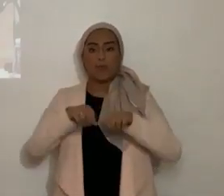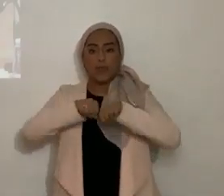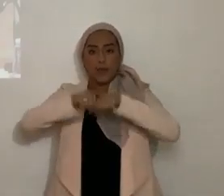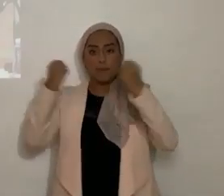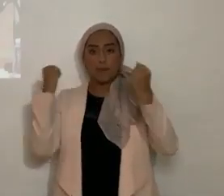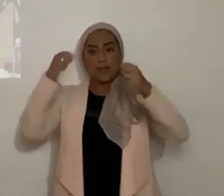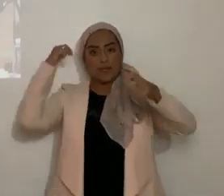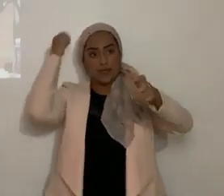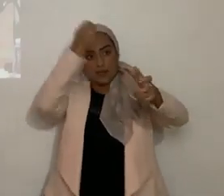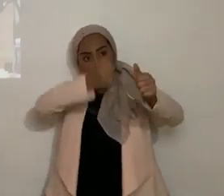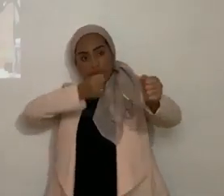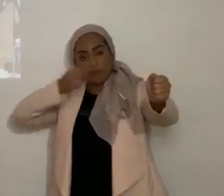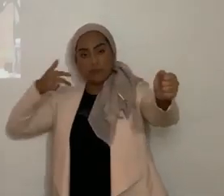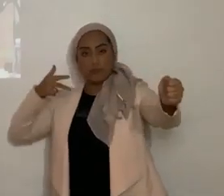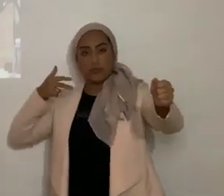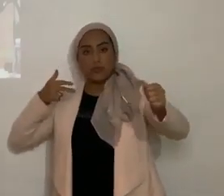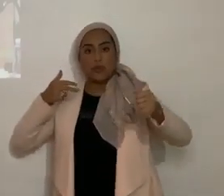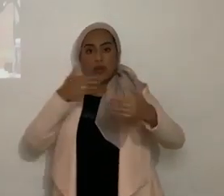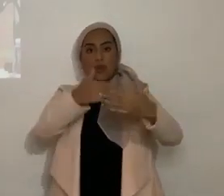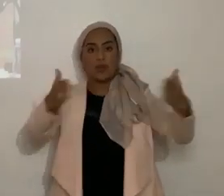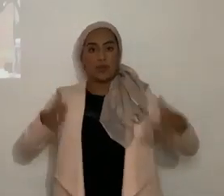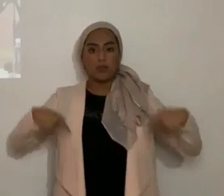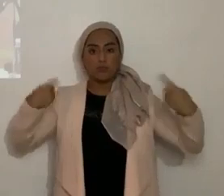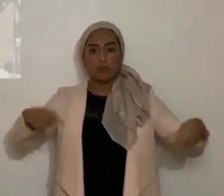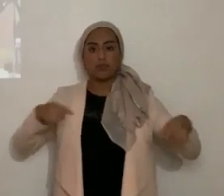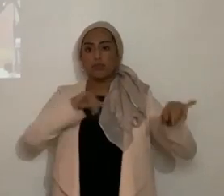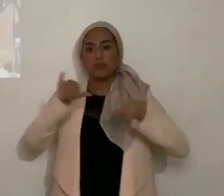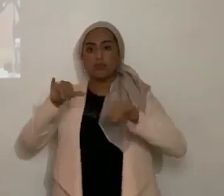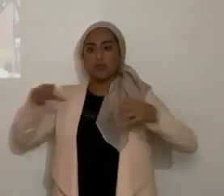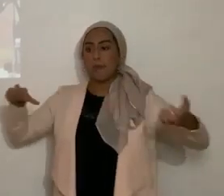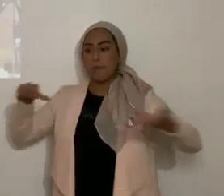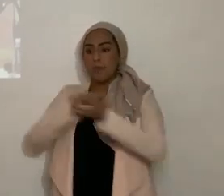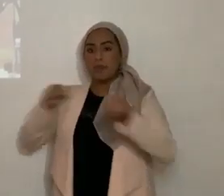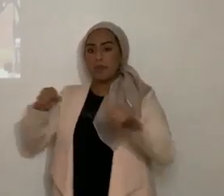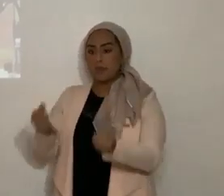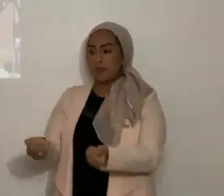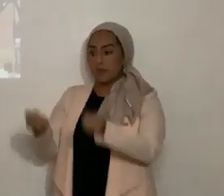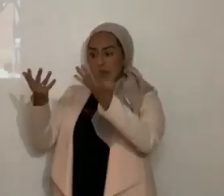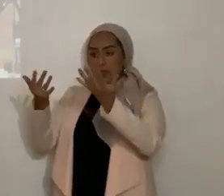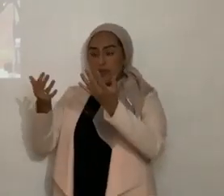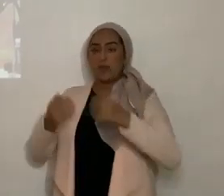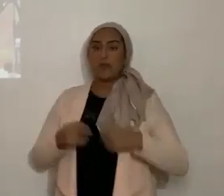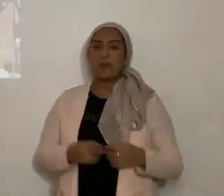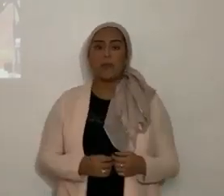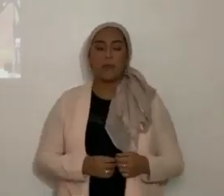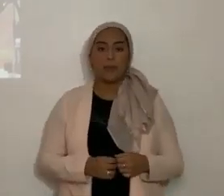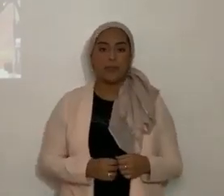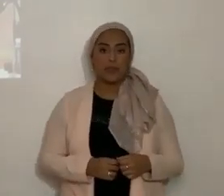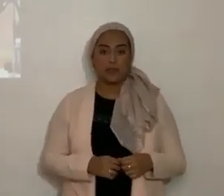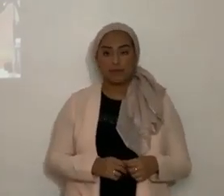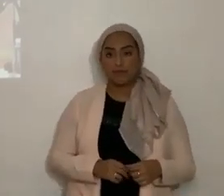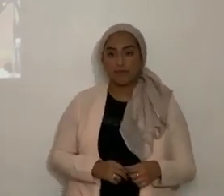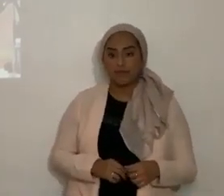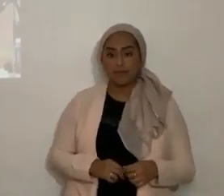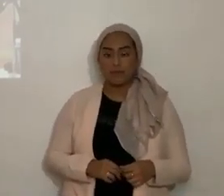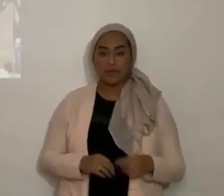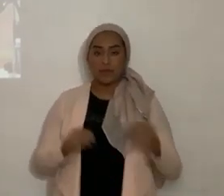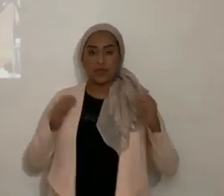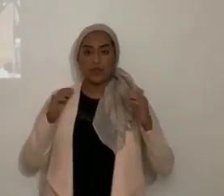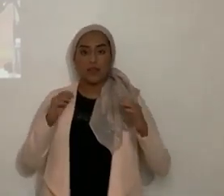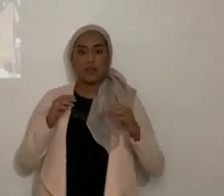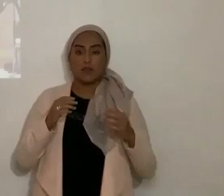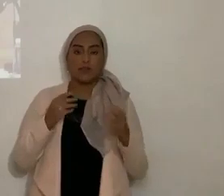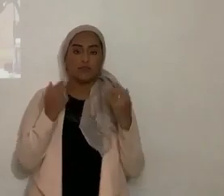el arco, corta la lanza y quema los carros en el fuego. Atención con los versos que siguen.